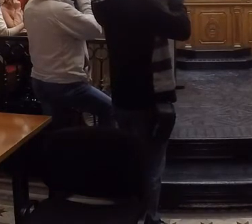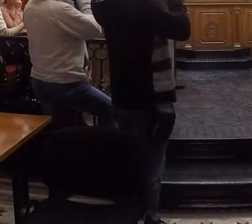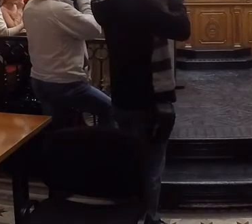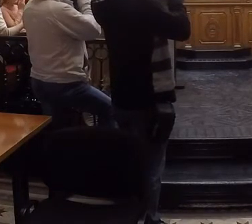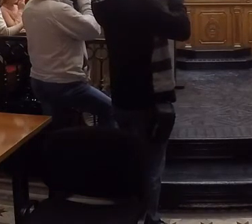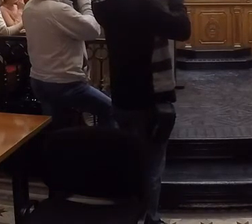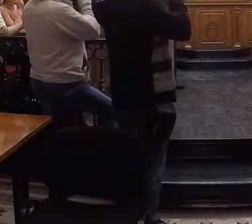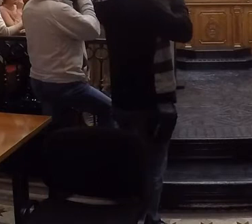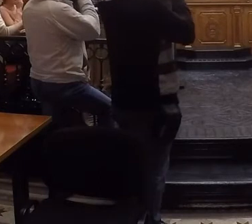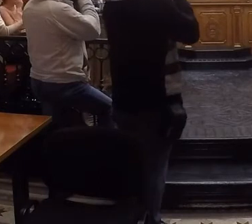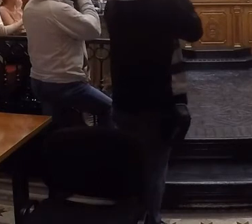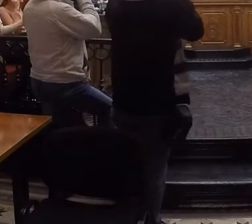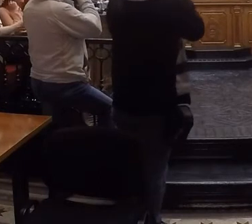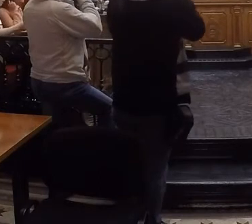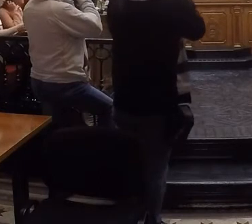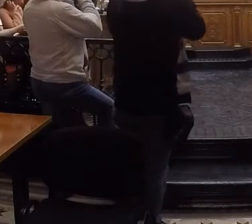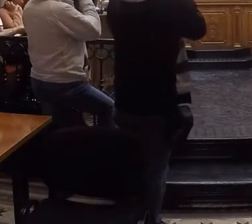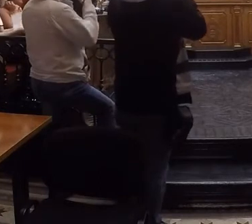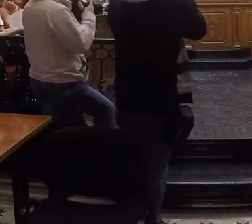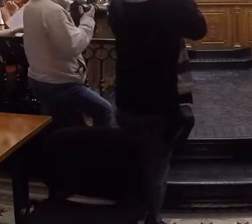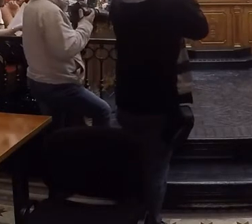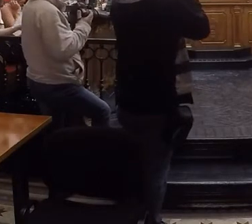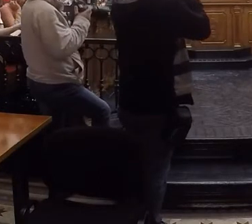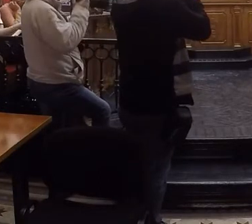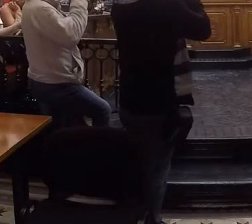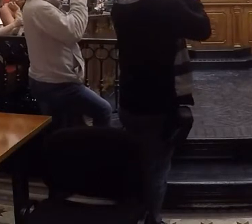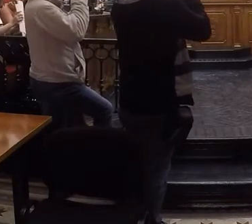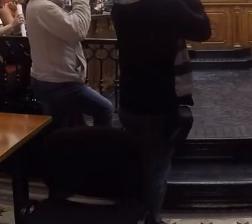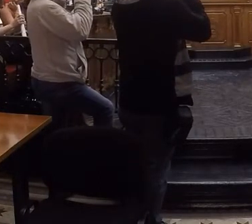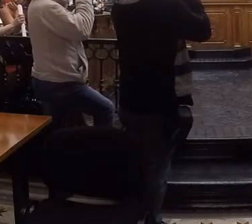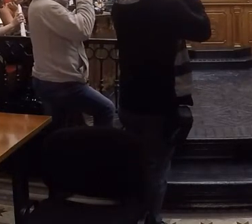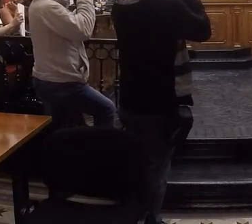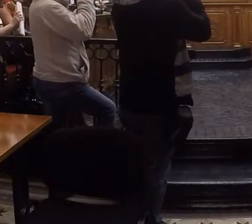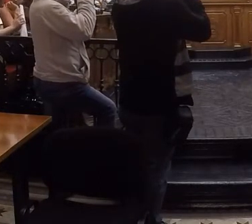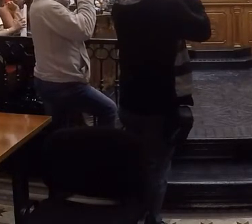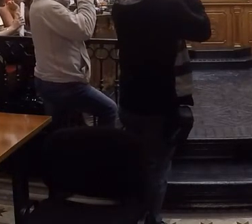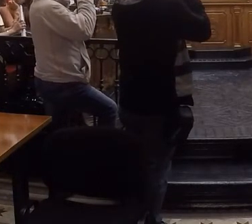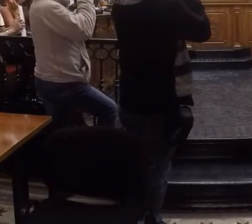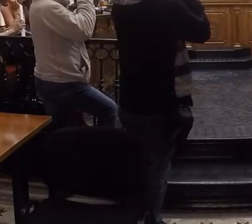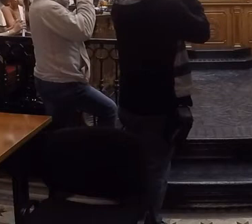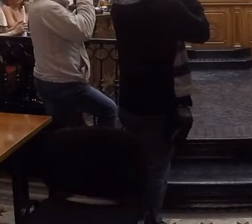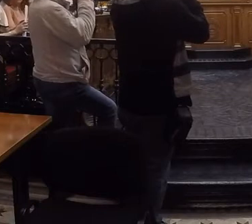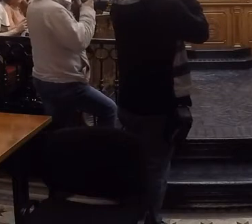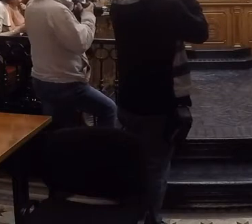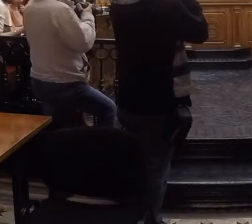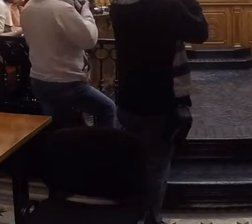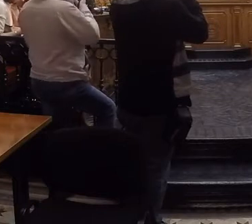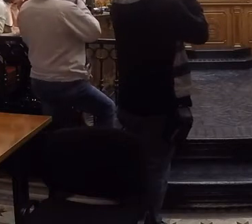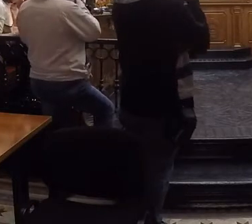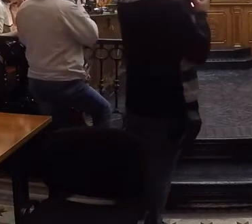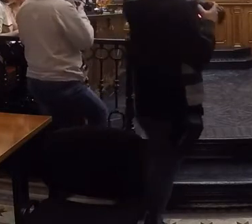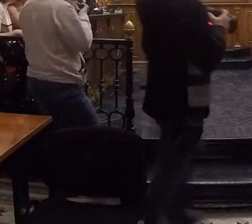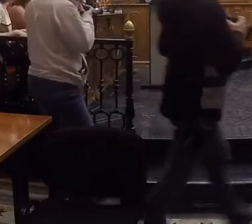Muy buenos días. Vamos a dar comienzo a la convocatoria del Pleno Extraordinario convocado para